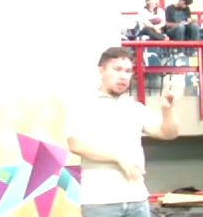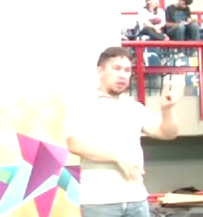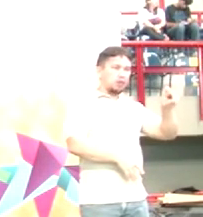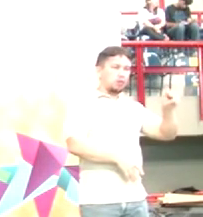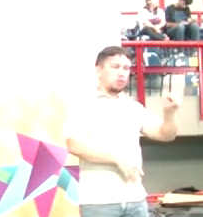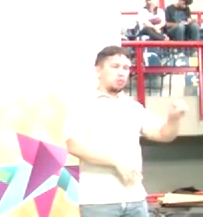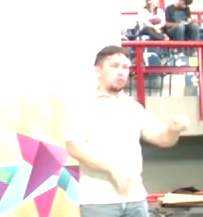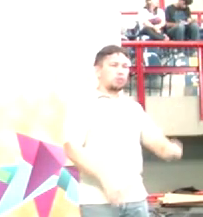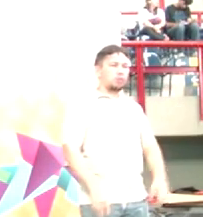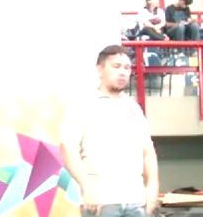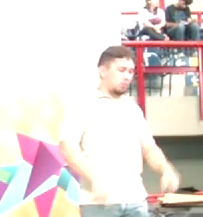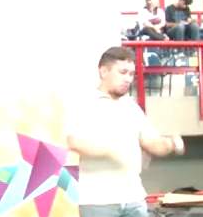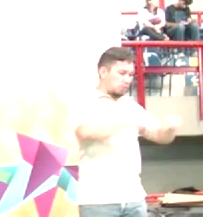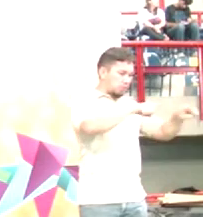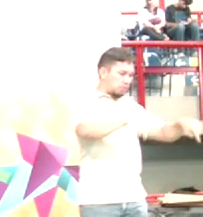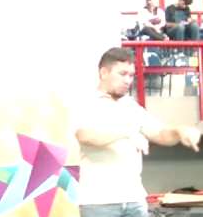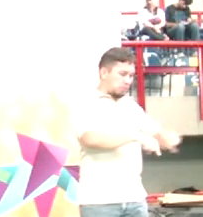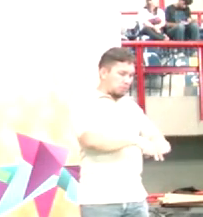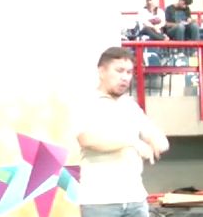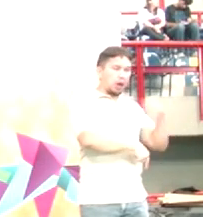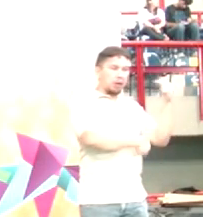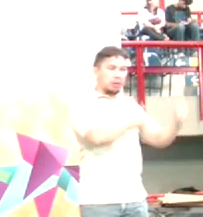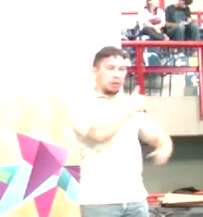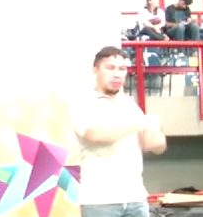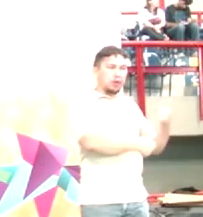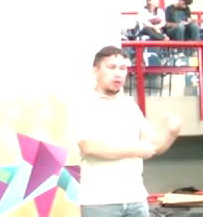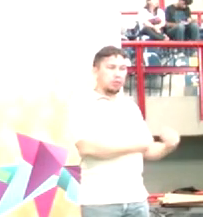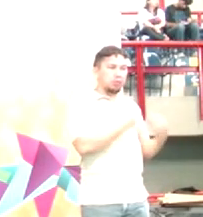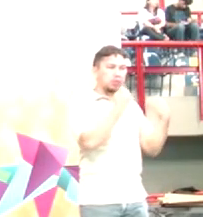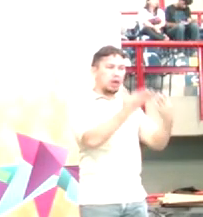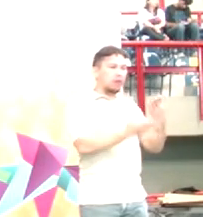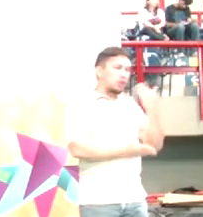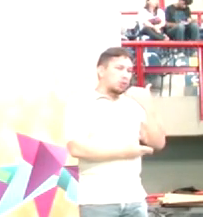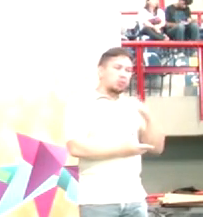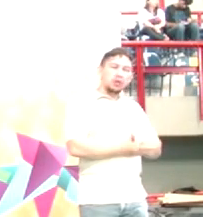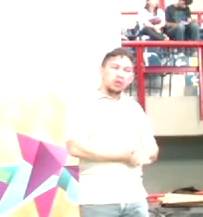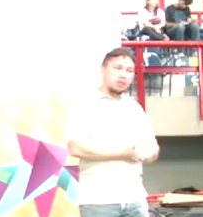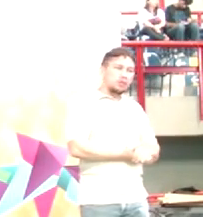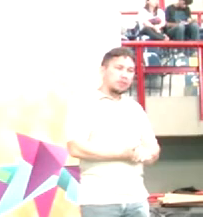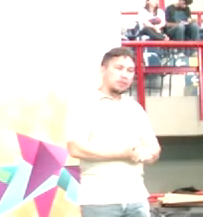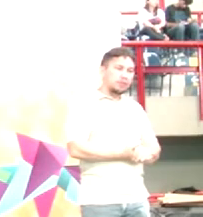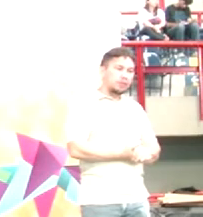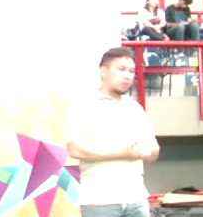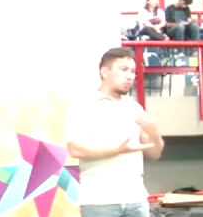queriam: terra, trabalho, comida,